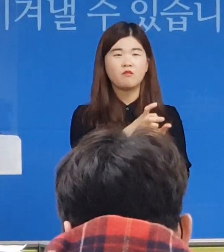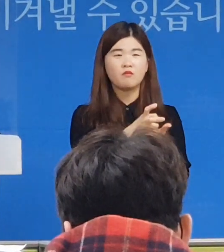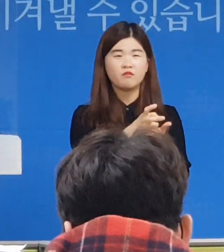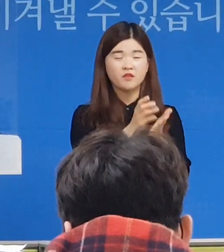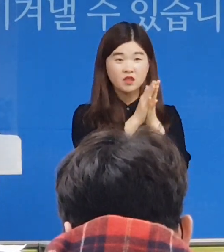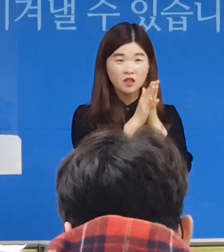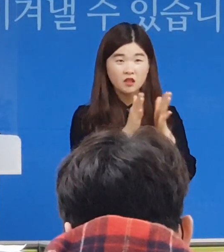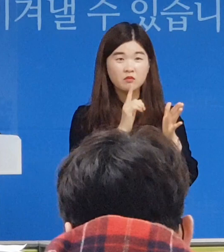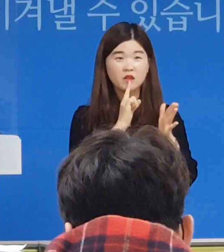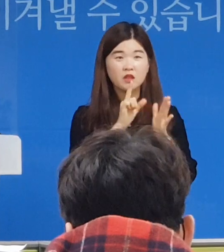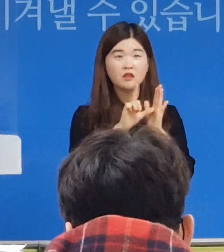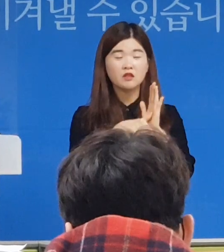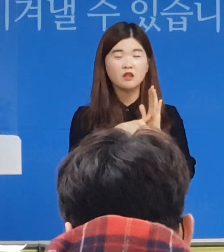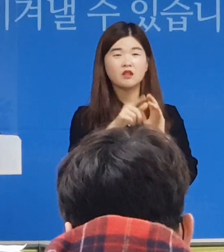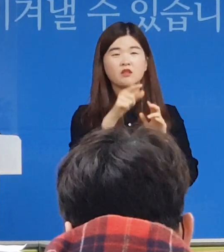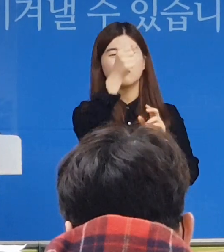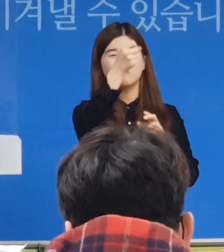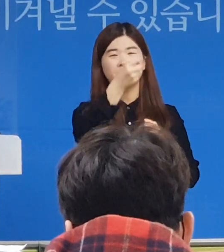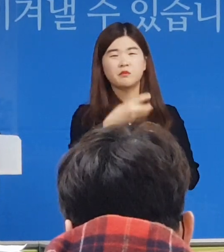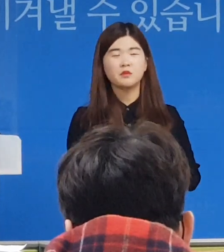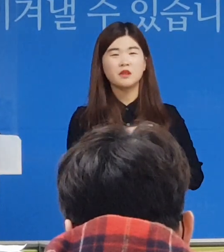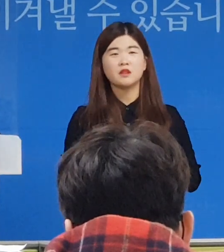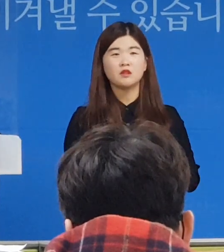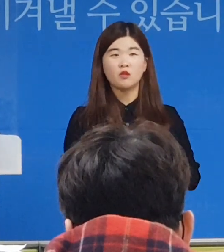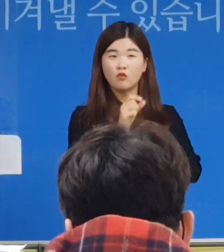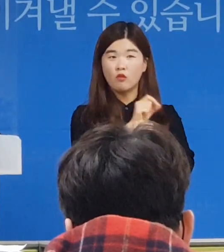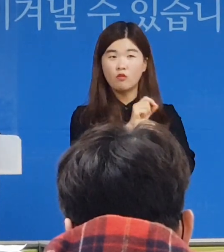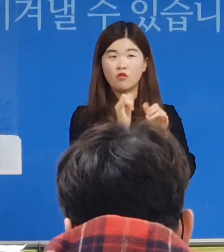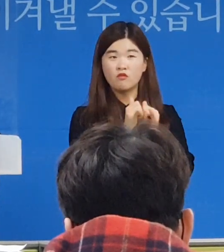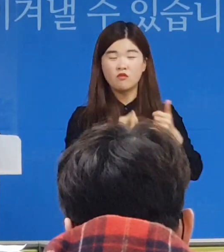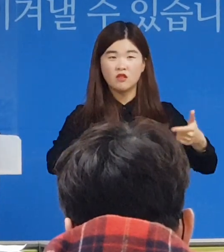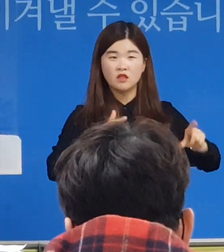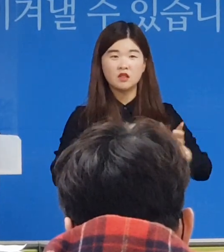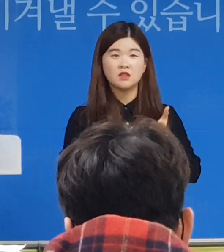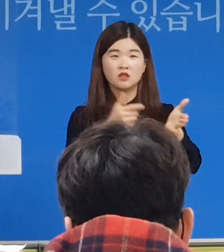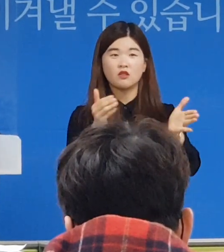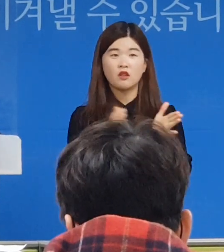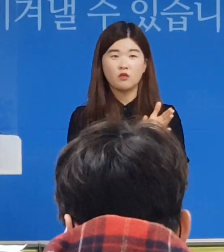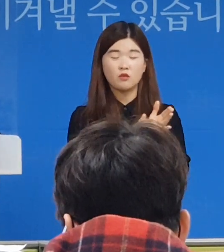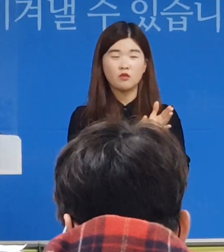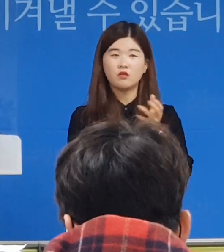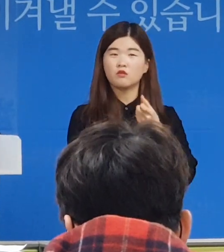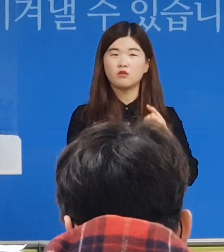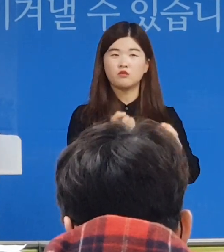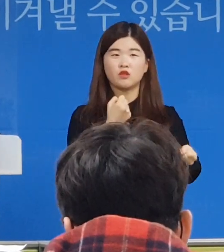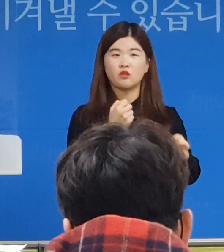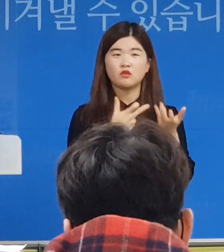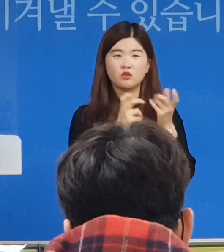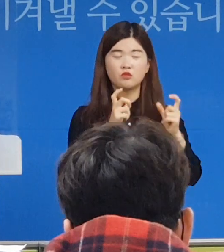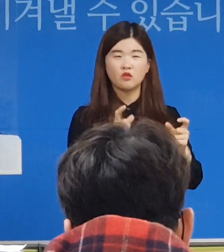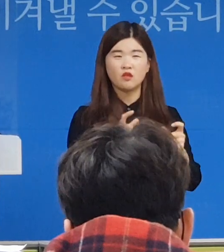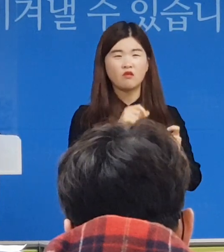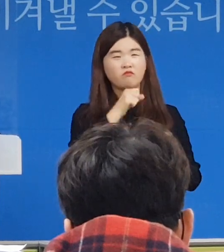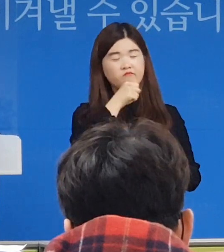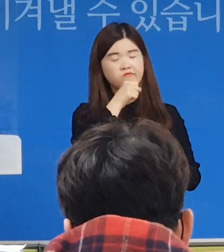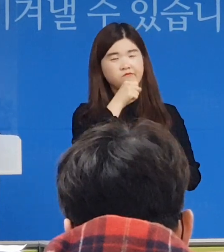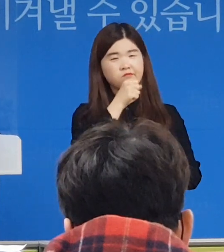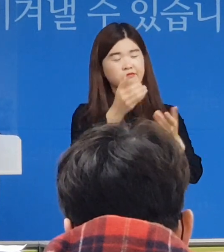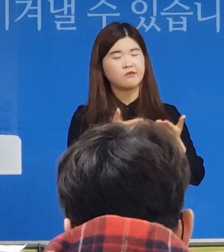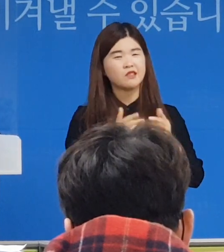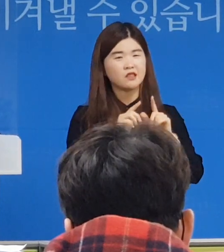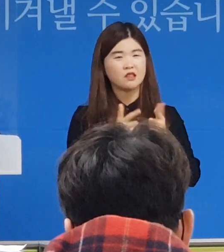과정에서 이러한 문제를 세 차례에 걸쳐 공문으로 이의 신청을 했고 그럼에도 불구하고 제도의 실정이 제대로 반영되지